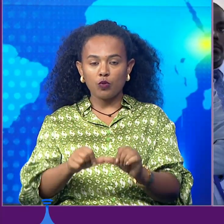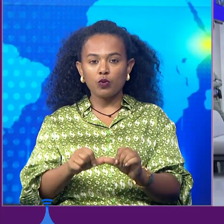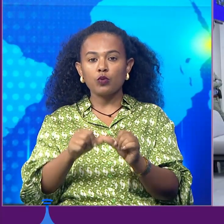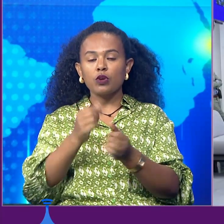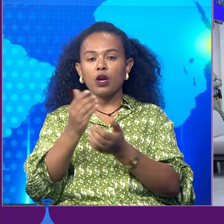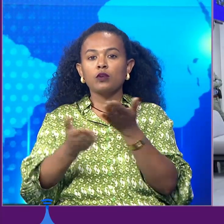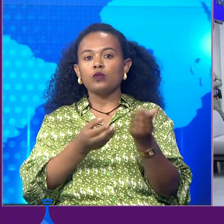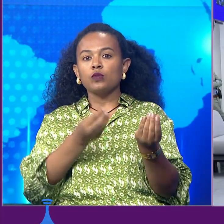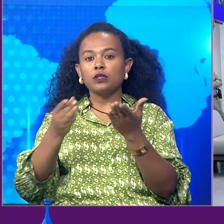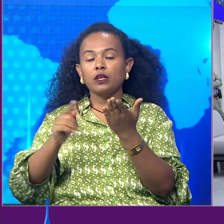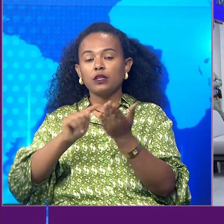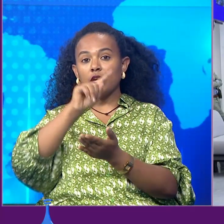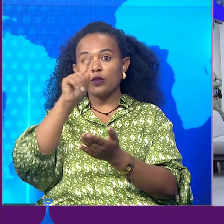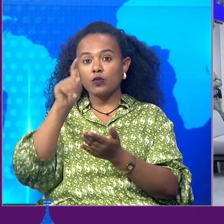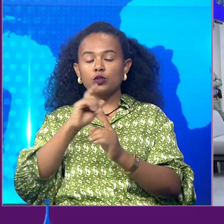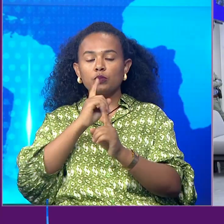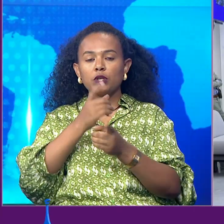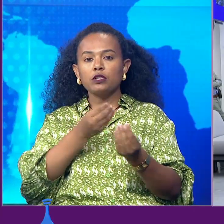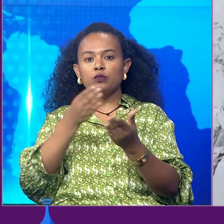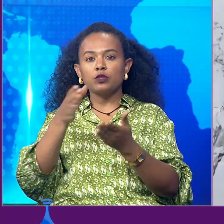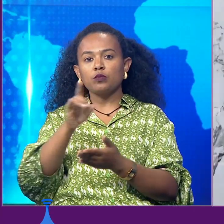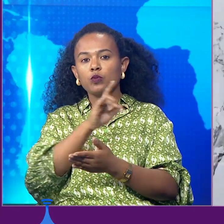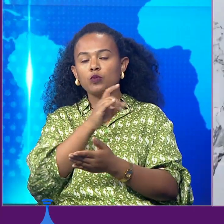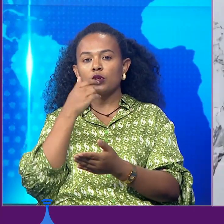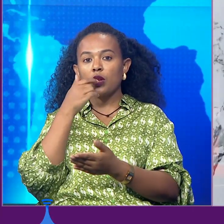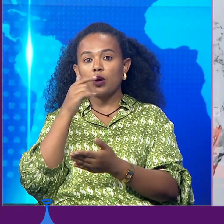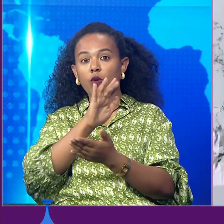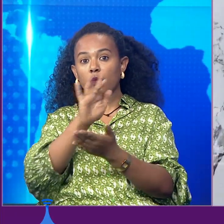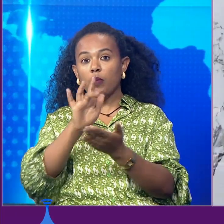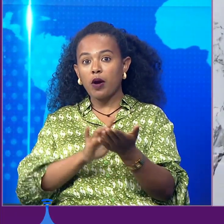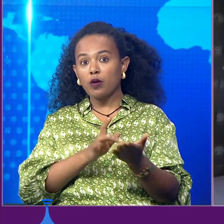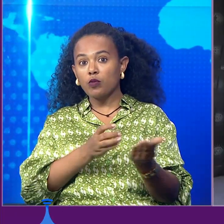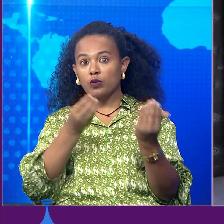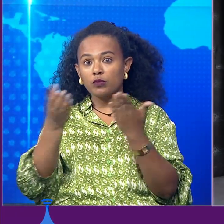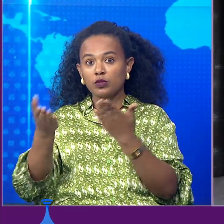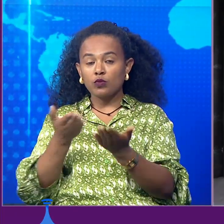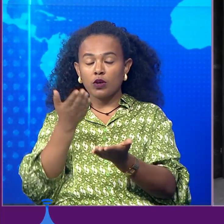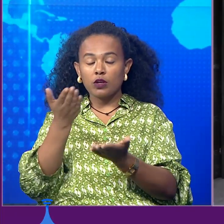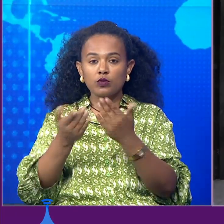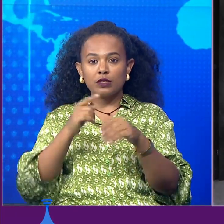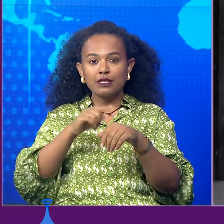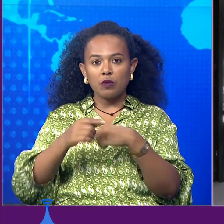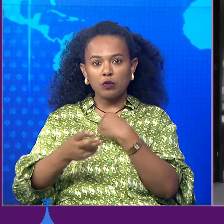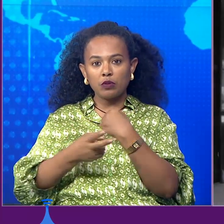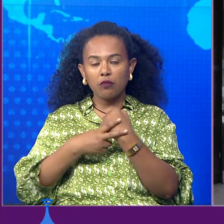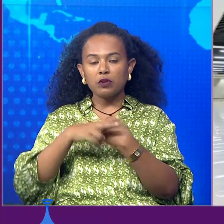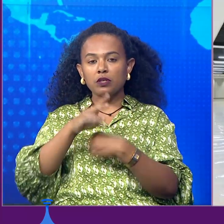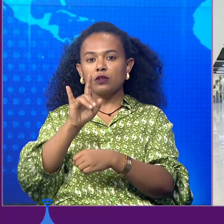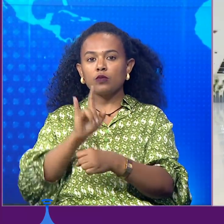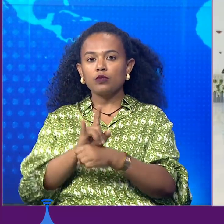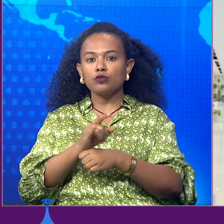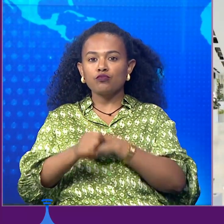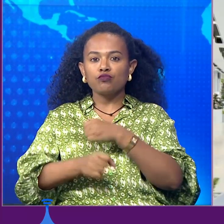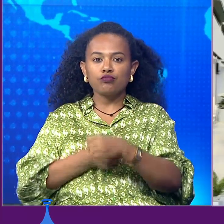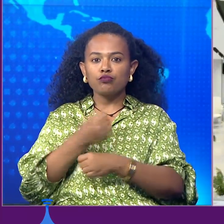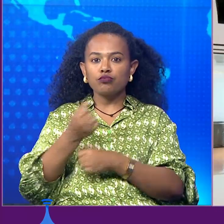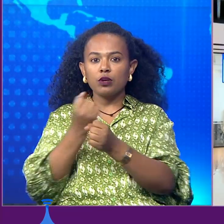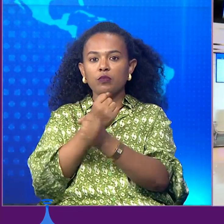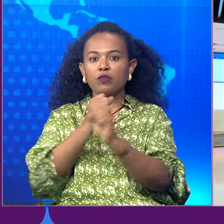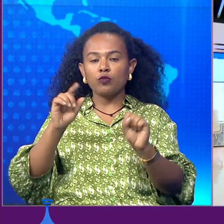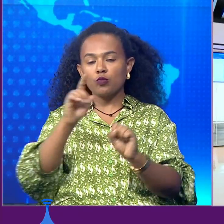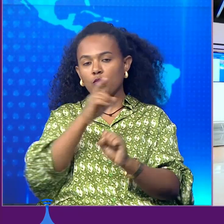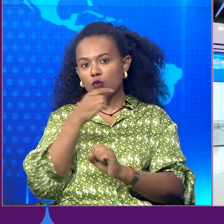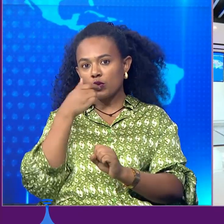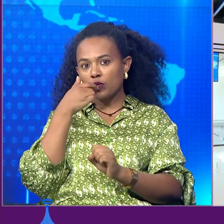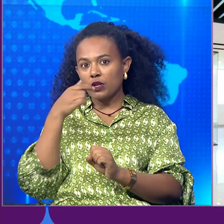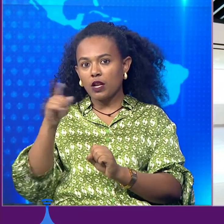አሰጣጥ ጥያቄዎች ምላሽ የሚሰጥ መሆኑን ተናግረዋል። በማዕከሉ የሚሰጡ አገልግሎቶች ጊዜ ቆጣቢና የዜጎችን እንግልት የሚፈቱ መሆናቸውንም ነው አጽንኦት